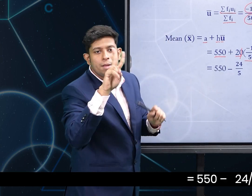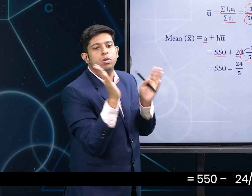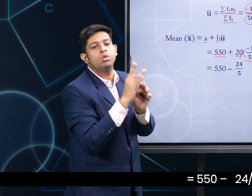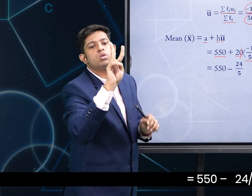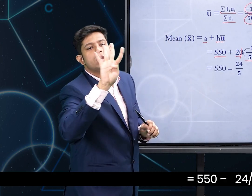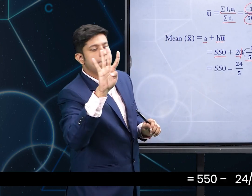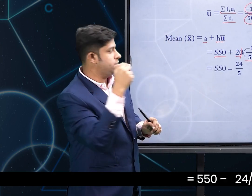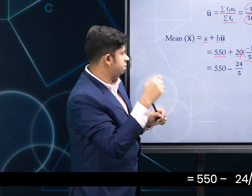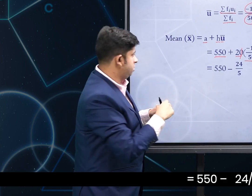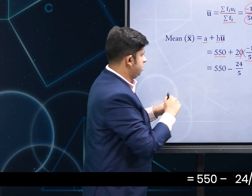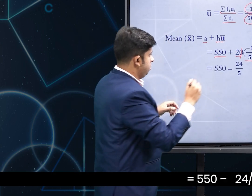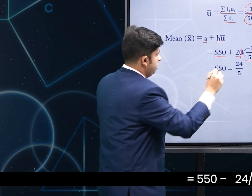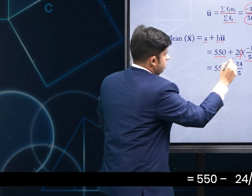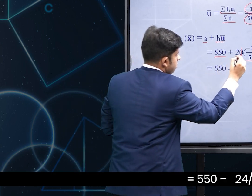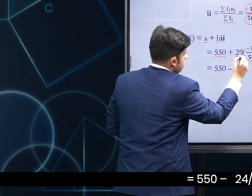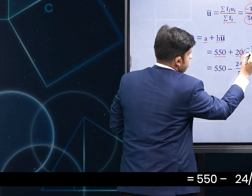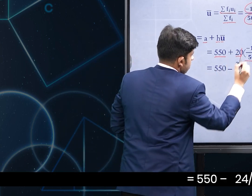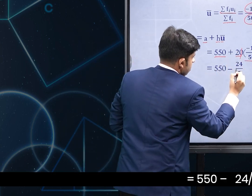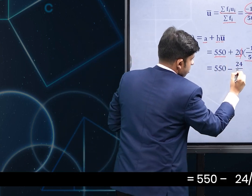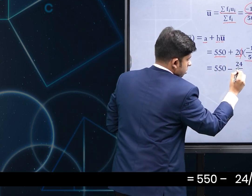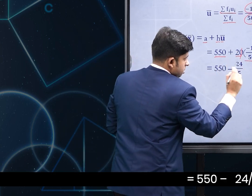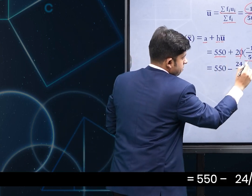ஈடு 550 கழித்தல்